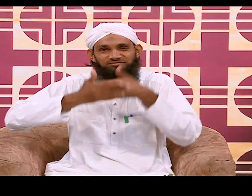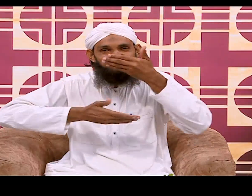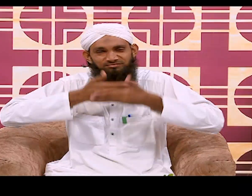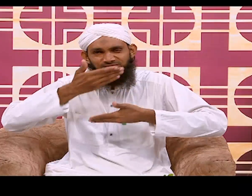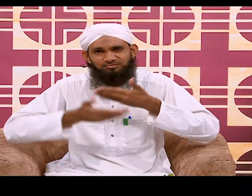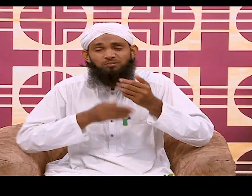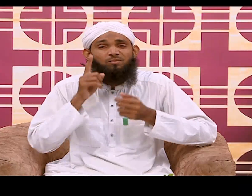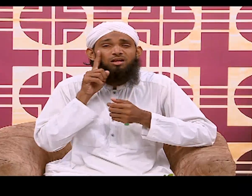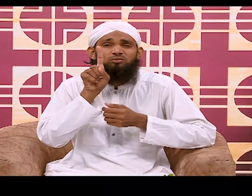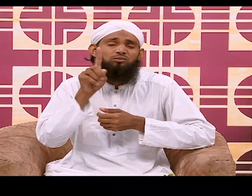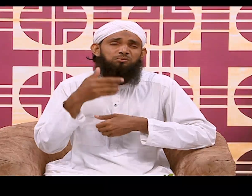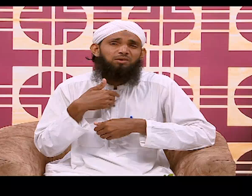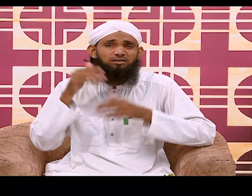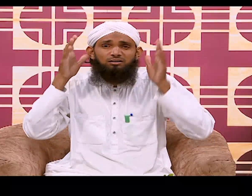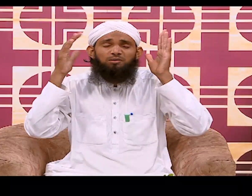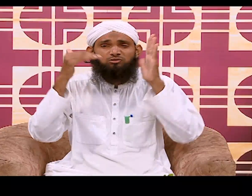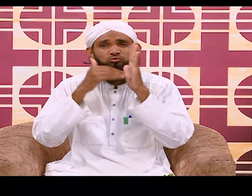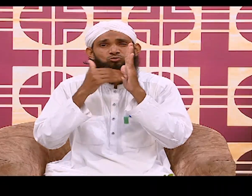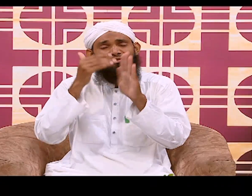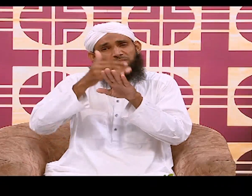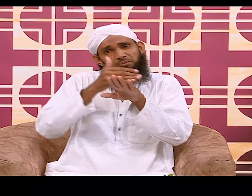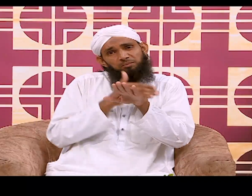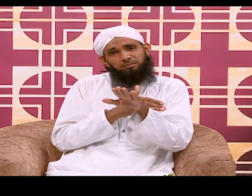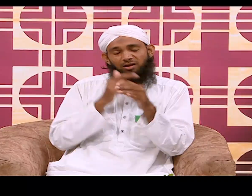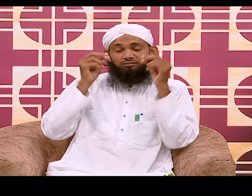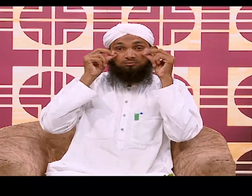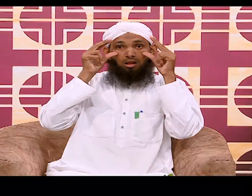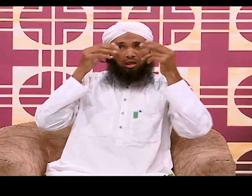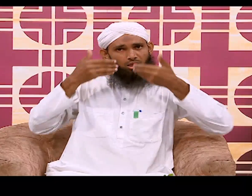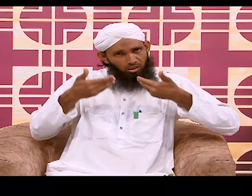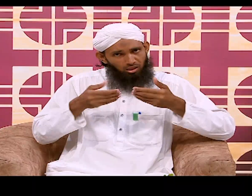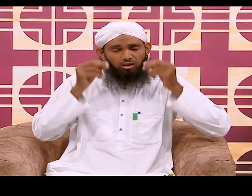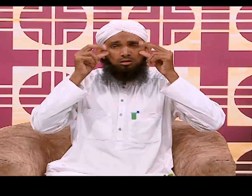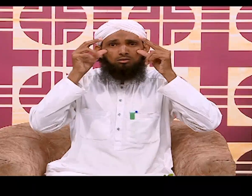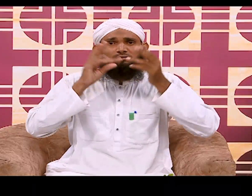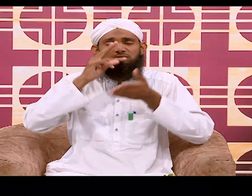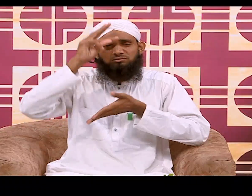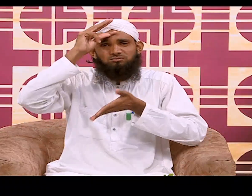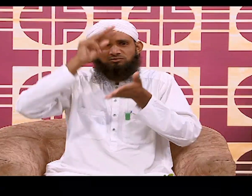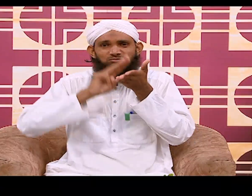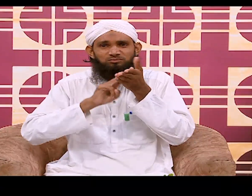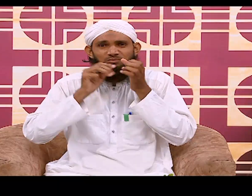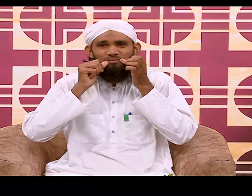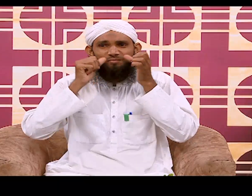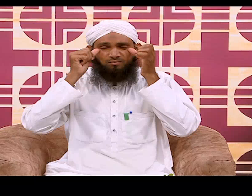فرماتے ہیں، ایک روز مجھے ظہر کی نماز سے پہلے حالت بیداری میں سرکار عالی وقار مکی